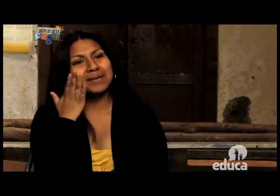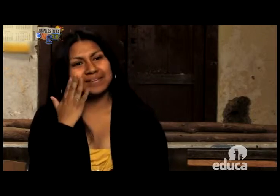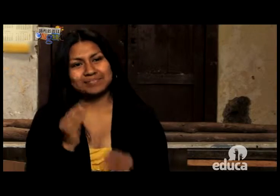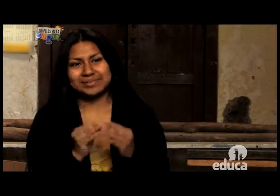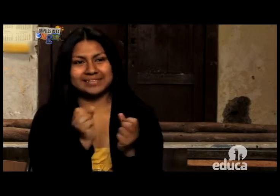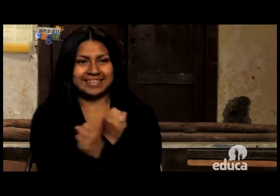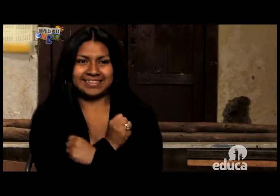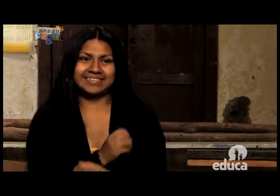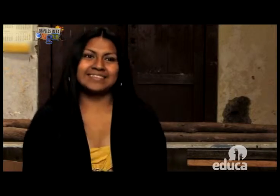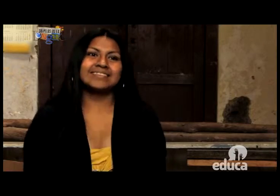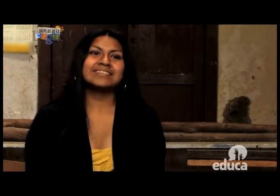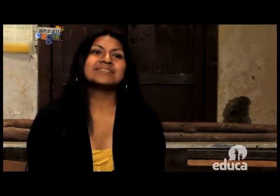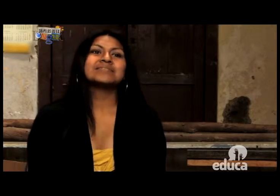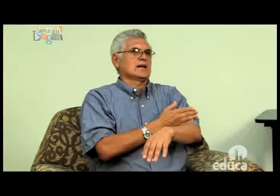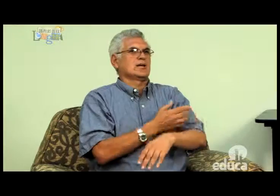mamá.